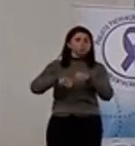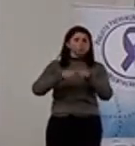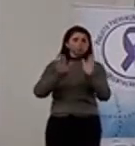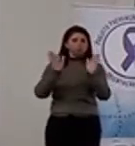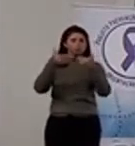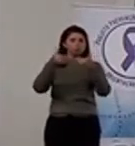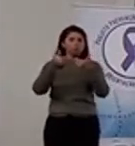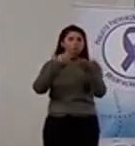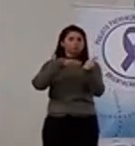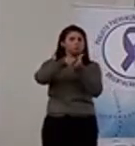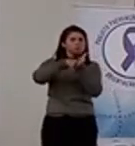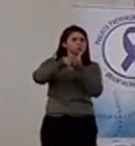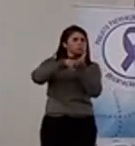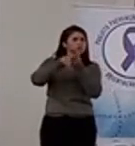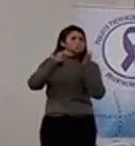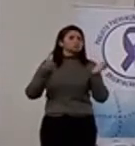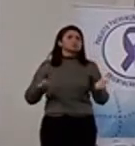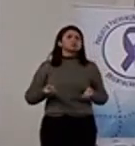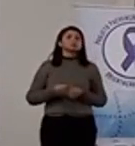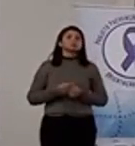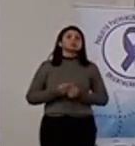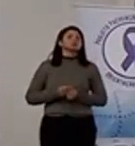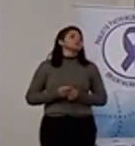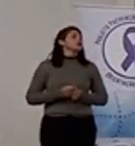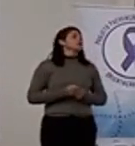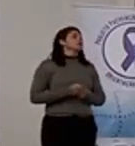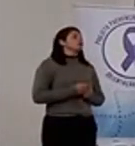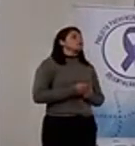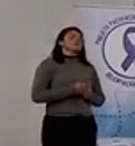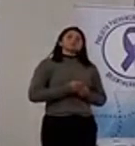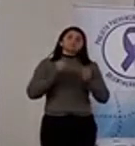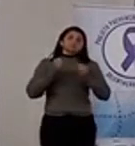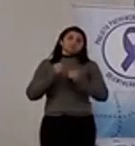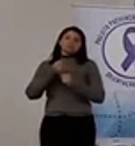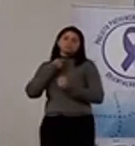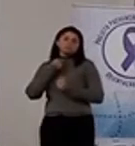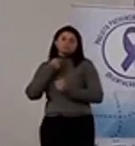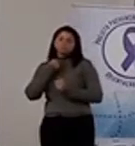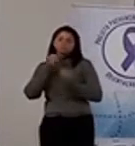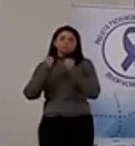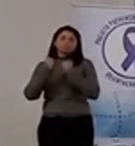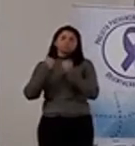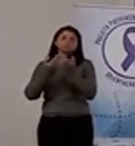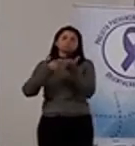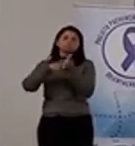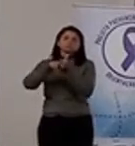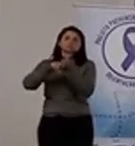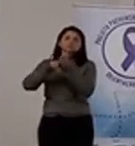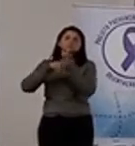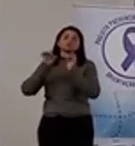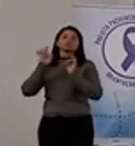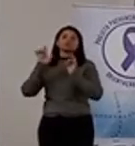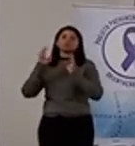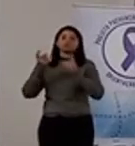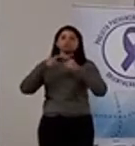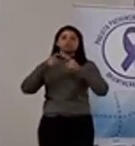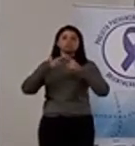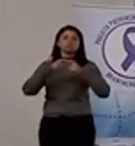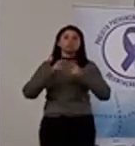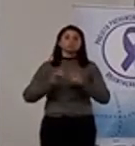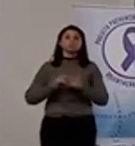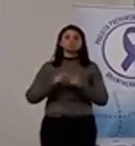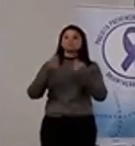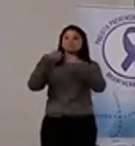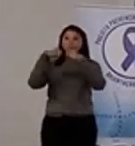clínicas. De novo, né? Você não pode estabelecer o diagnóstico com base em algumas informações clínicas, certo?